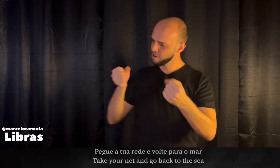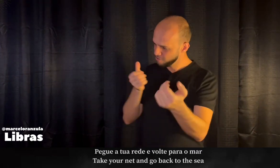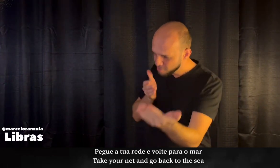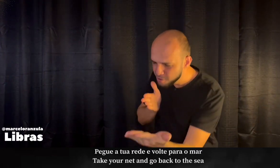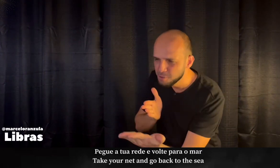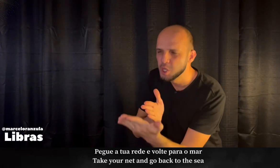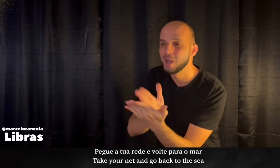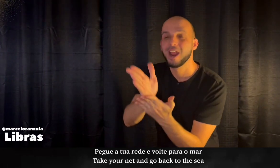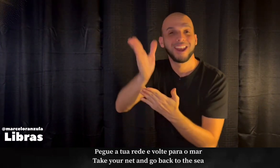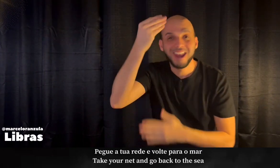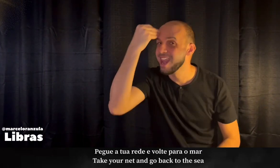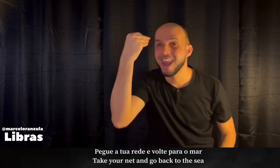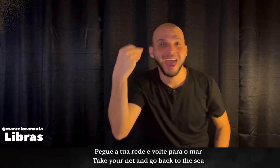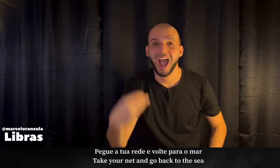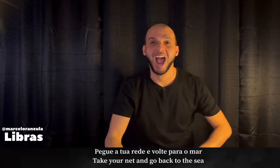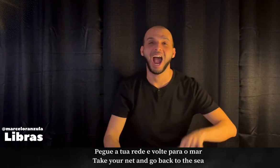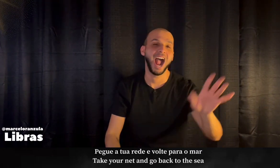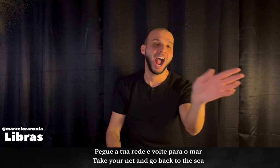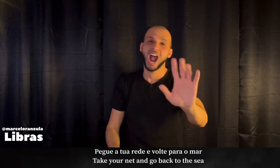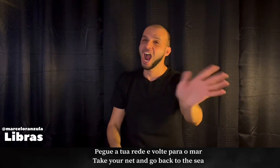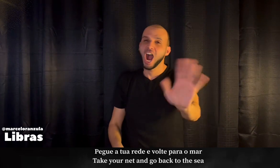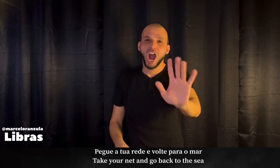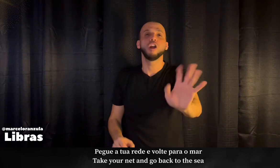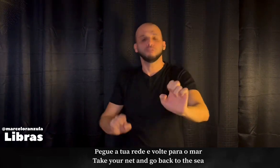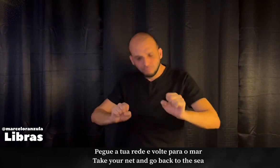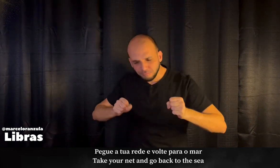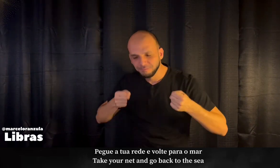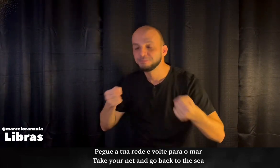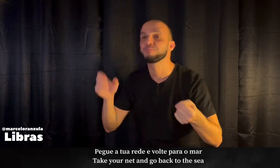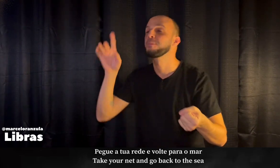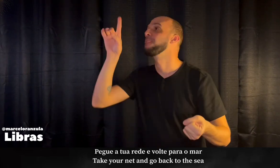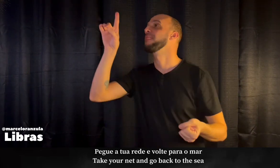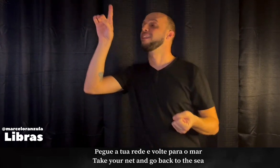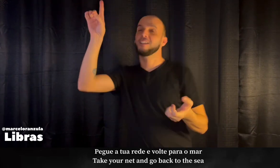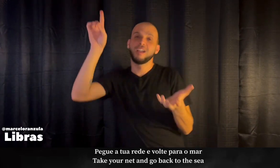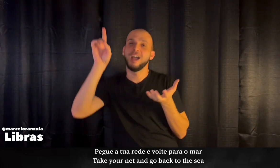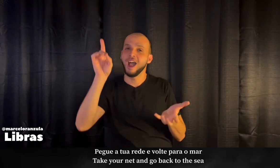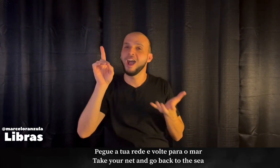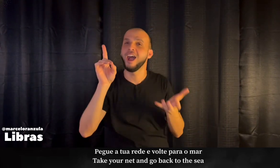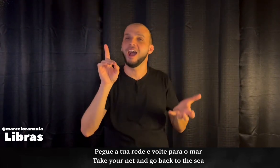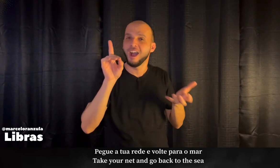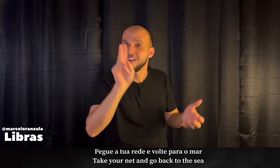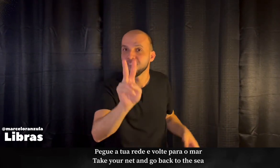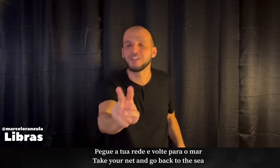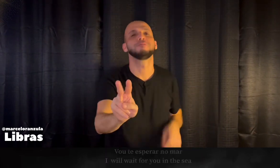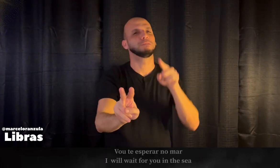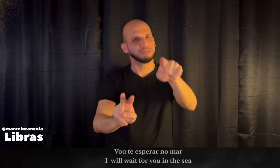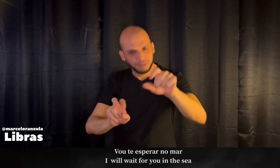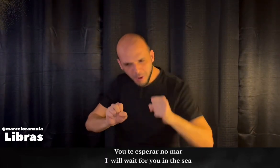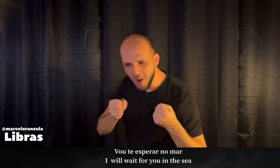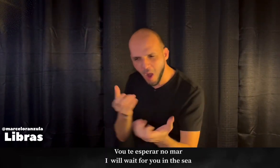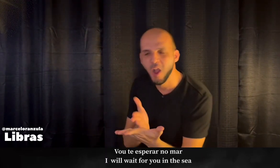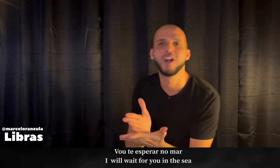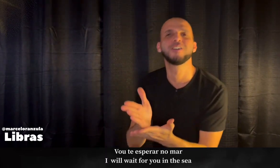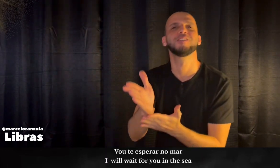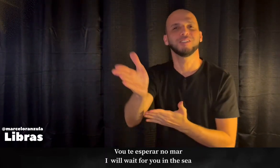Pegue a tua rede e volte para o mar Vou te